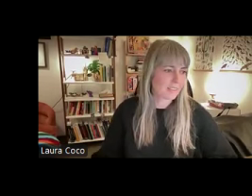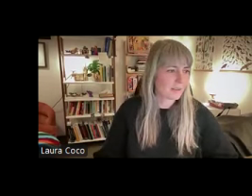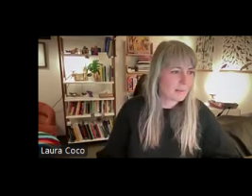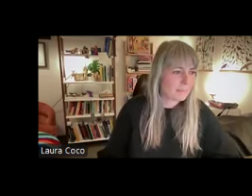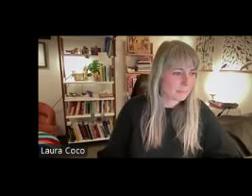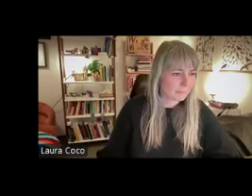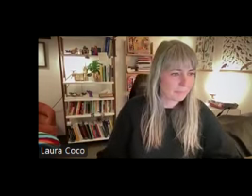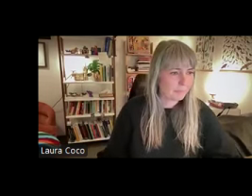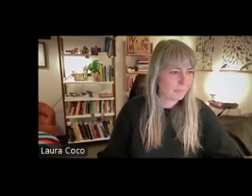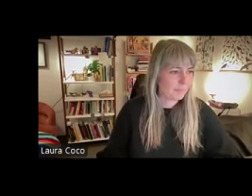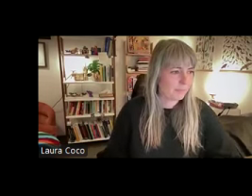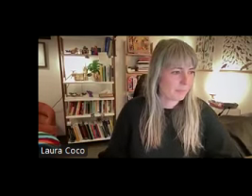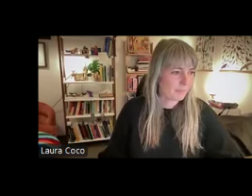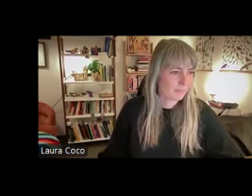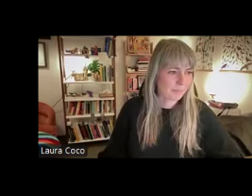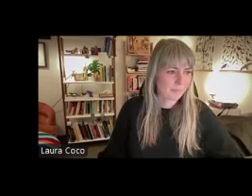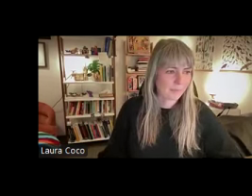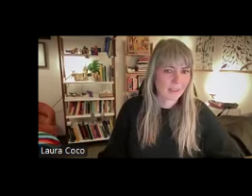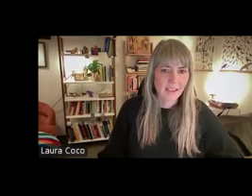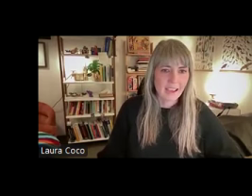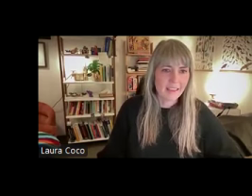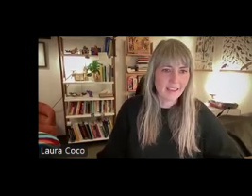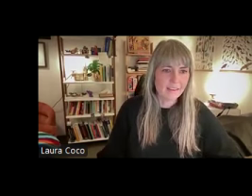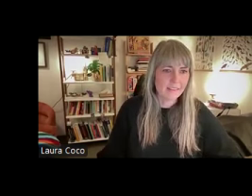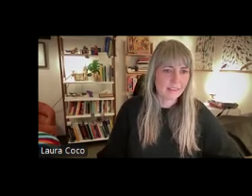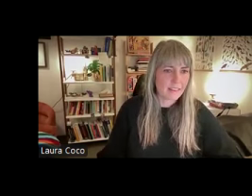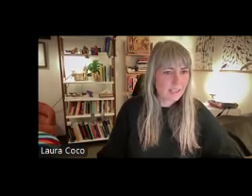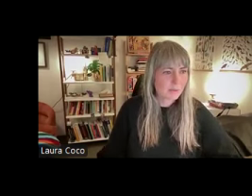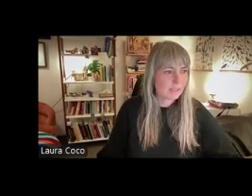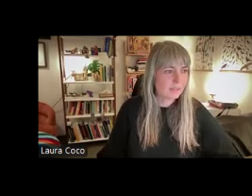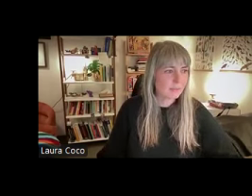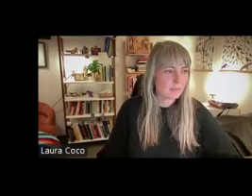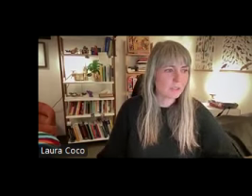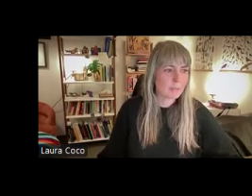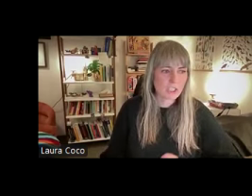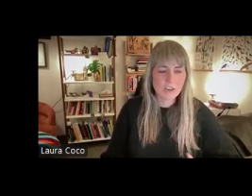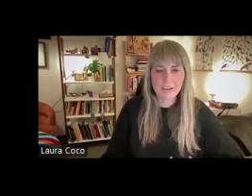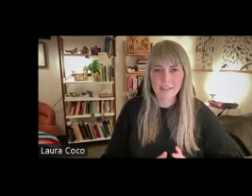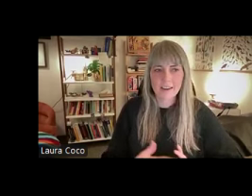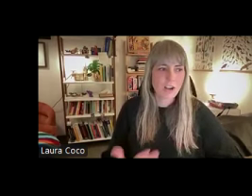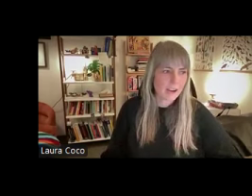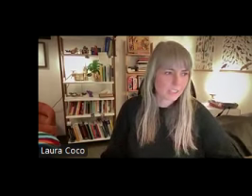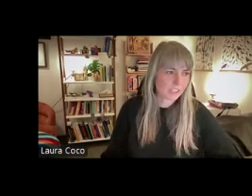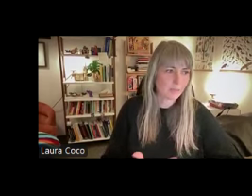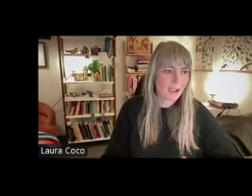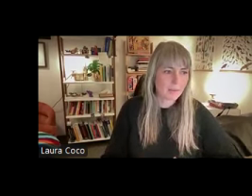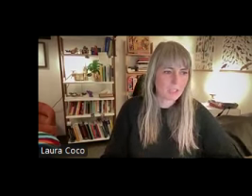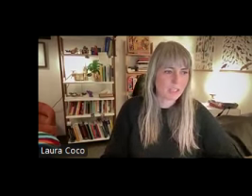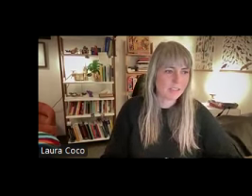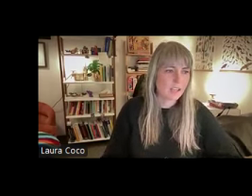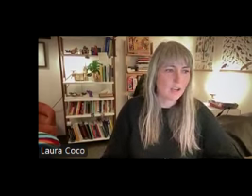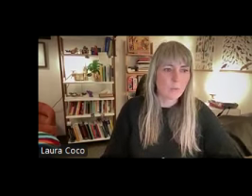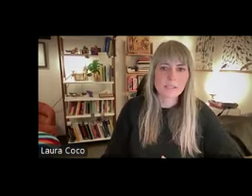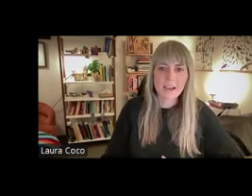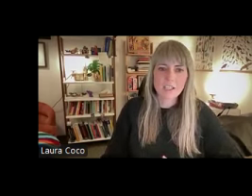si es que ellos están expuestos a ruido y si es que tienen una pérdida auditiva. Y luego el último, utilizando